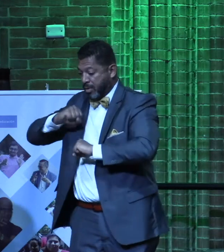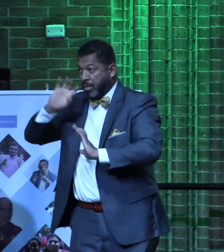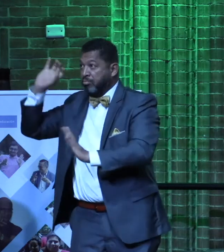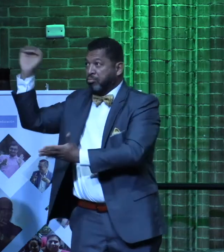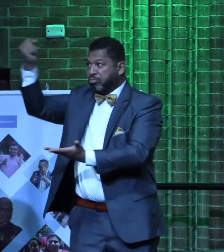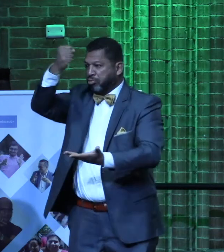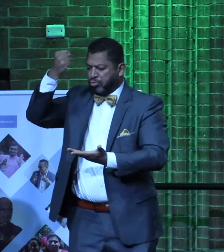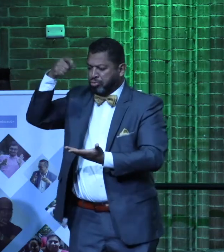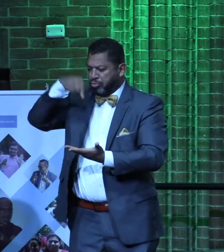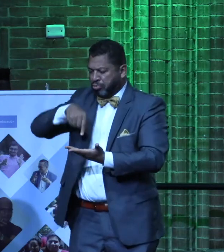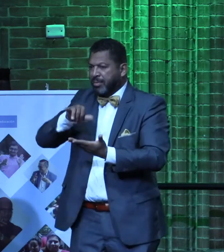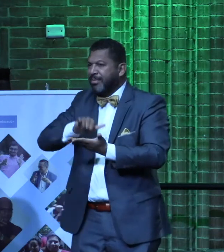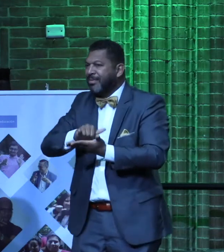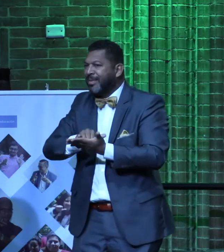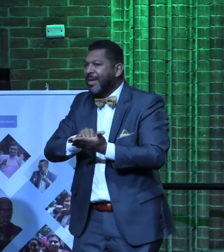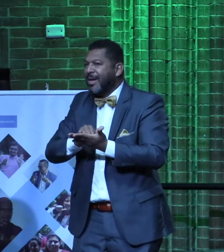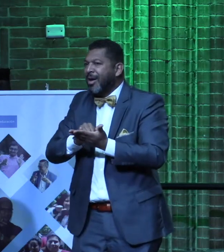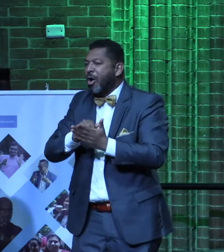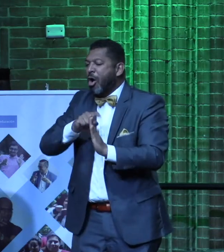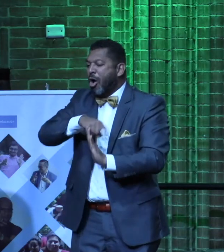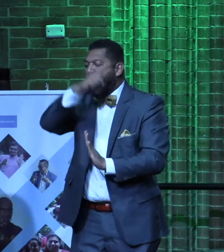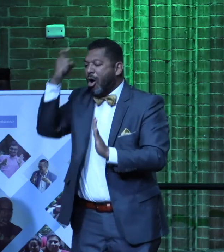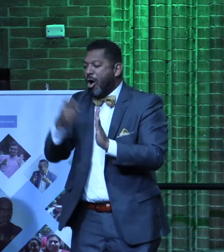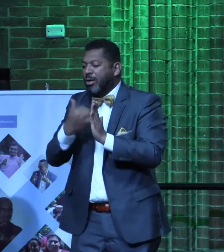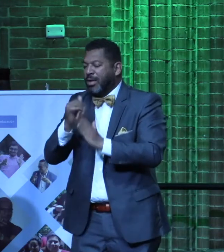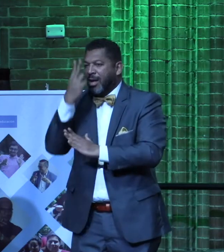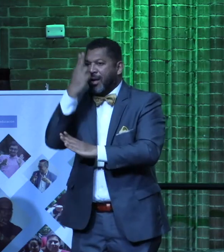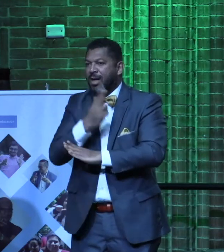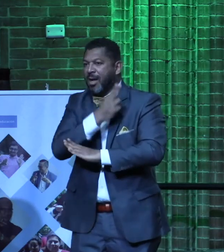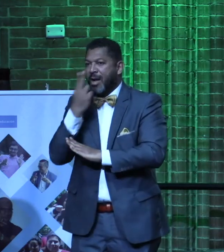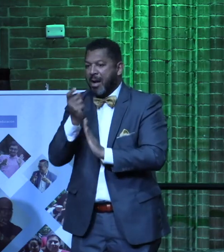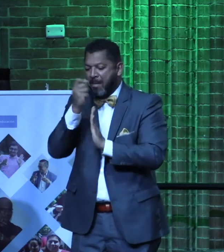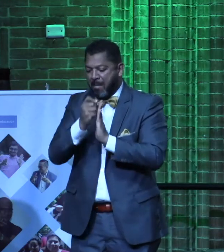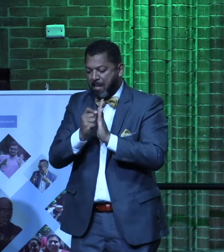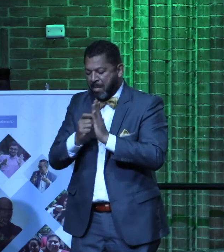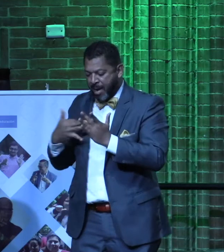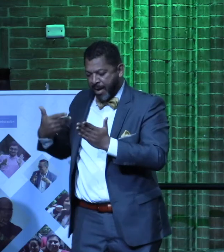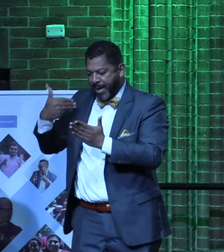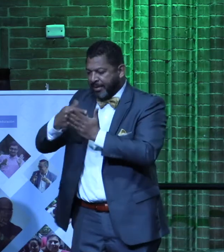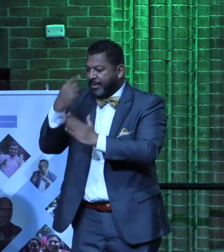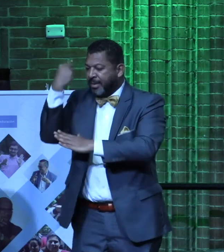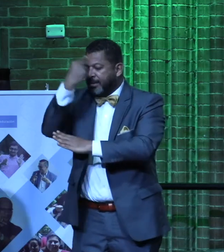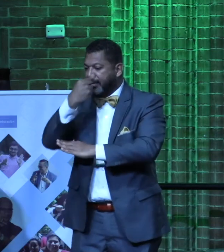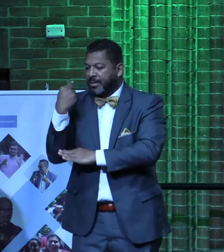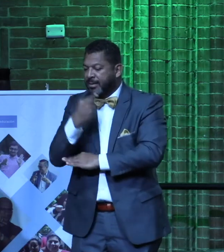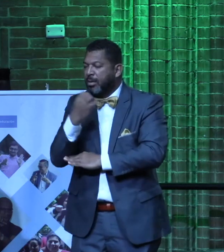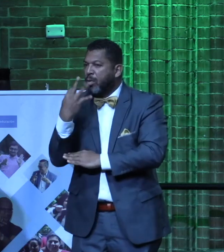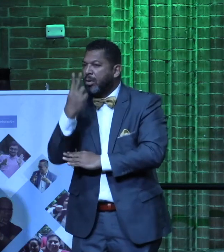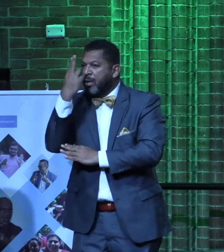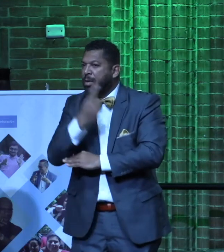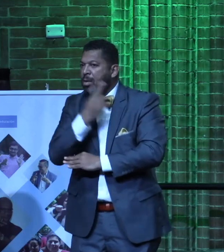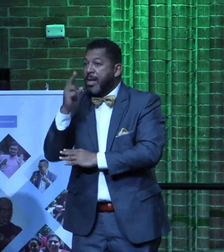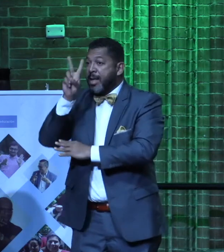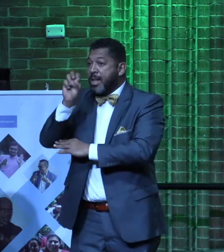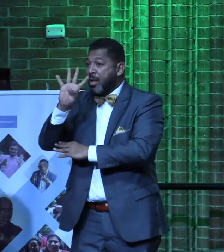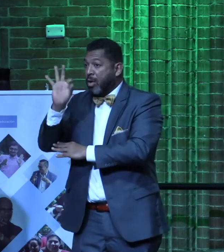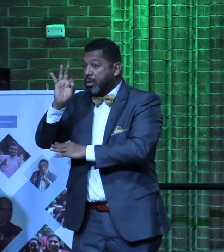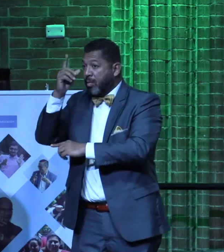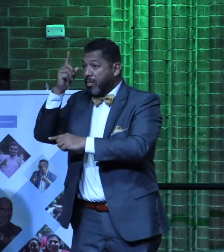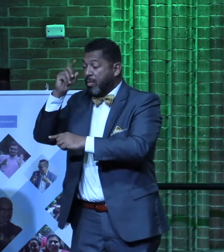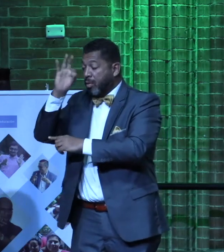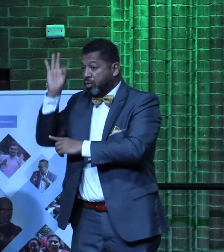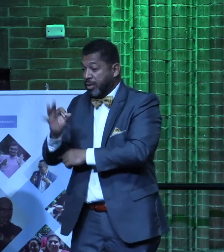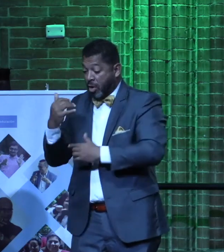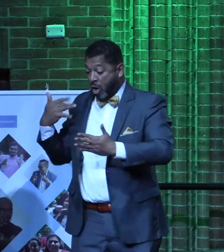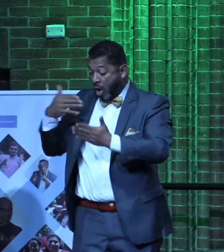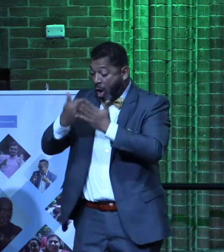gestionábamos y frente al total de los compromisos que teníamos para el corte de septiembre, teníamos un compromiso total del 74%. Hoy tenemos